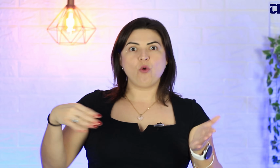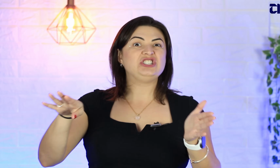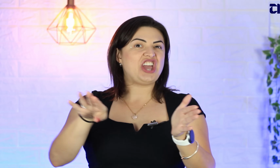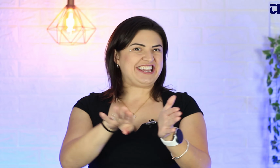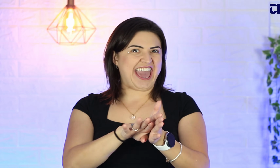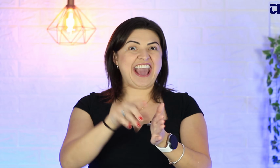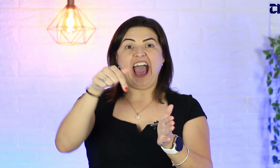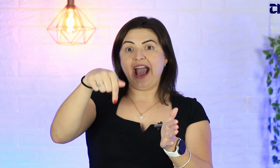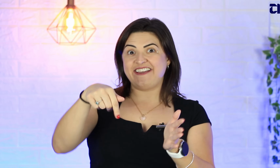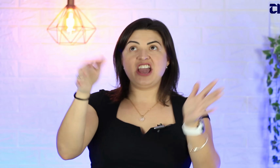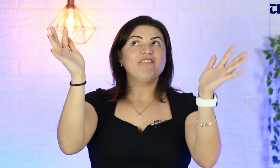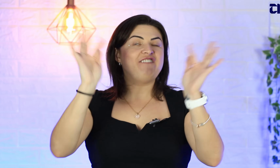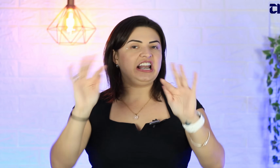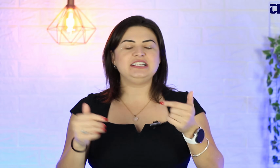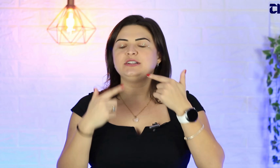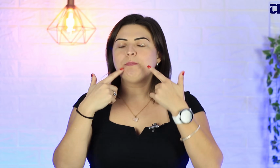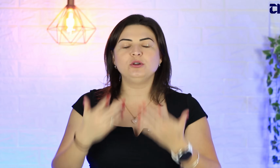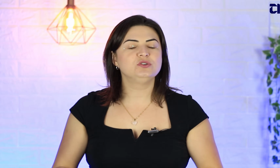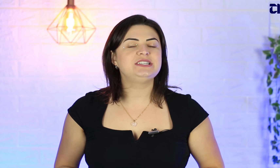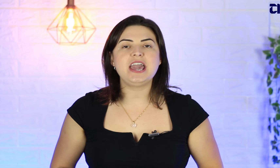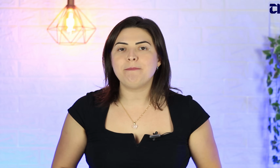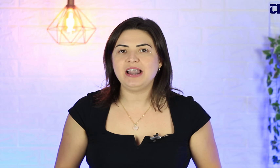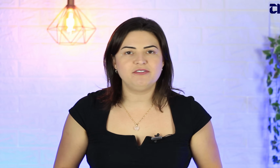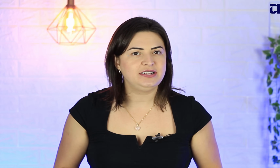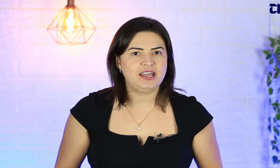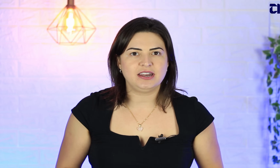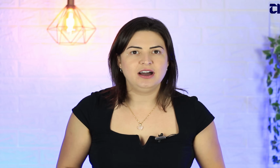eu cheguei aqui feliz. Não pronunciei a palavra inteira.